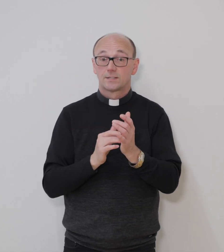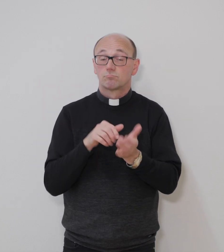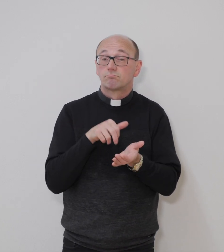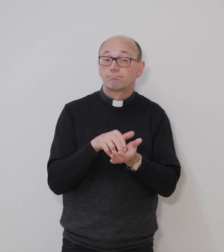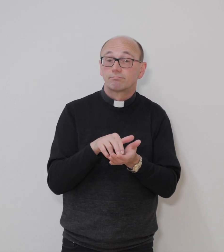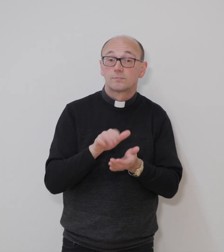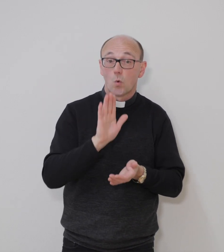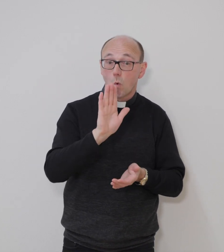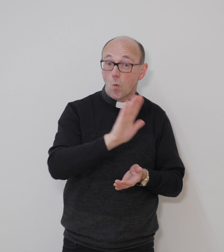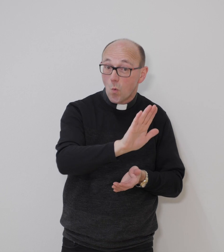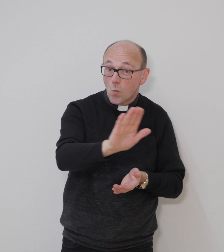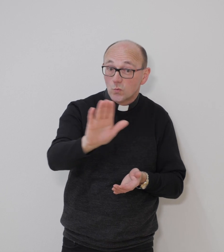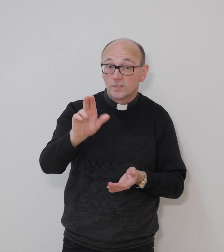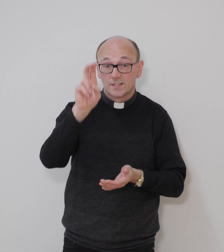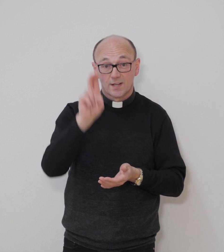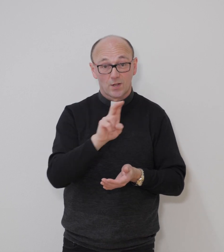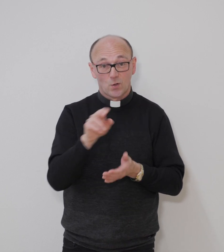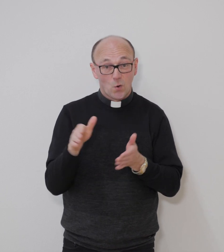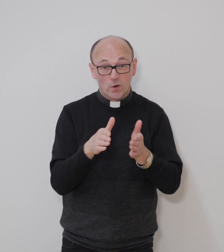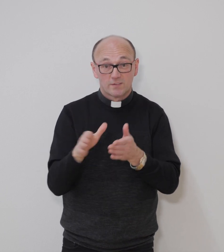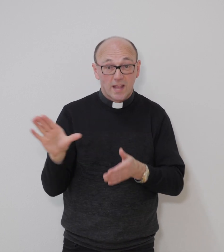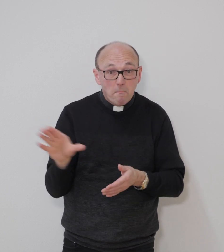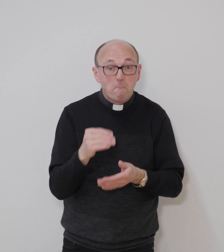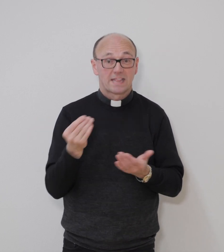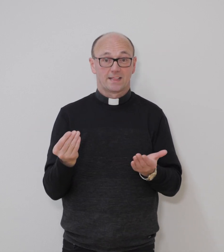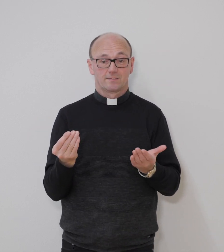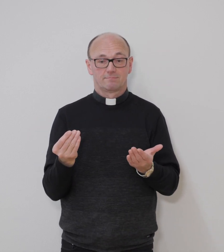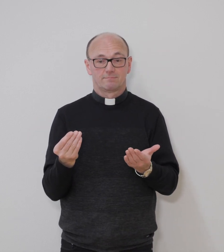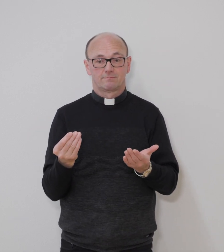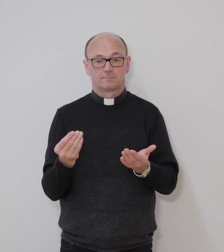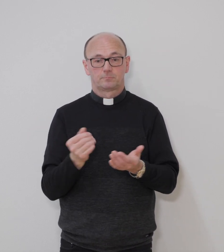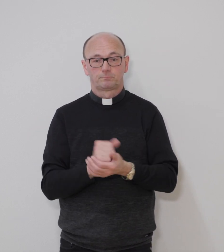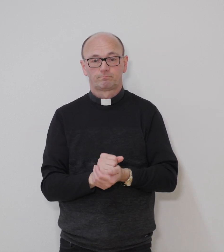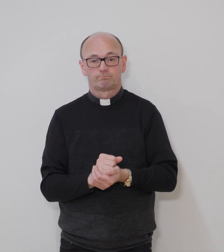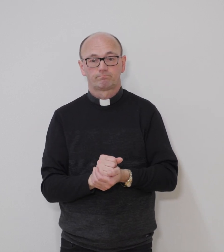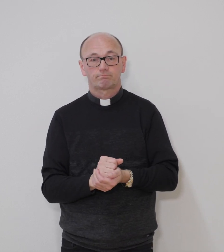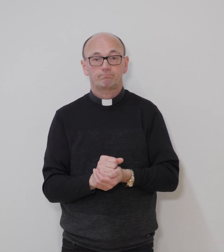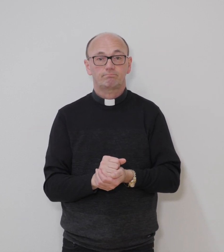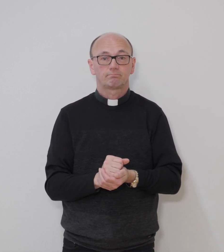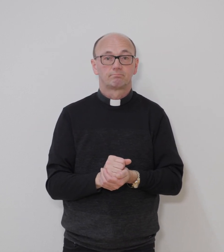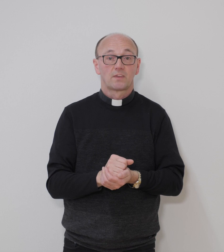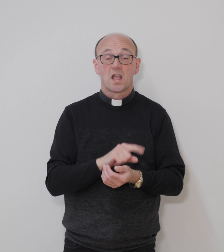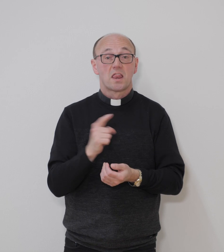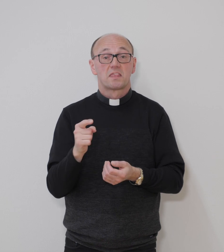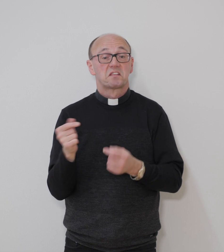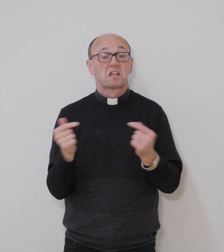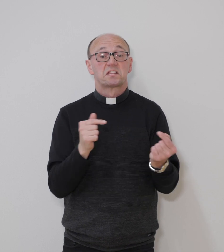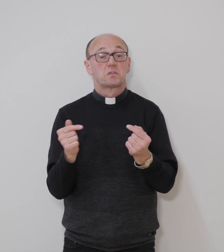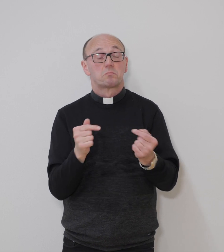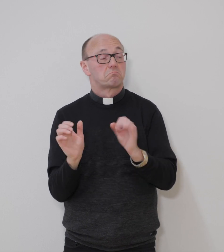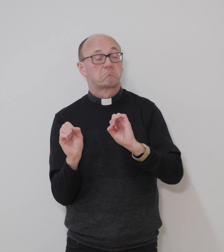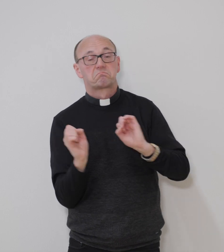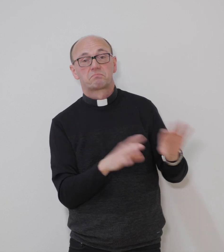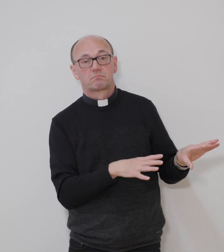Botschaft lautet: Das Kreuz ist das Zeichen der unverbrüchlichen Liebe Gottes zu uns Menschen.